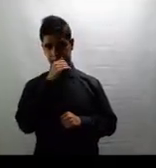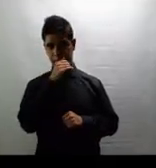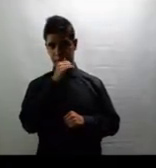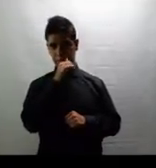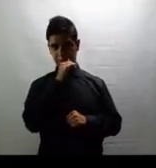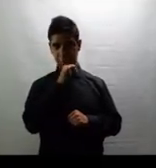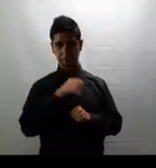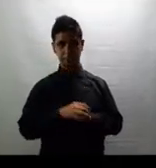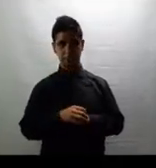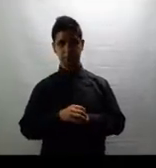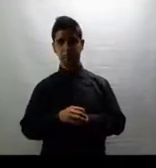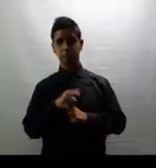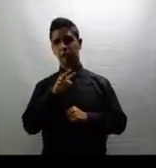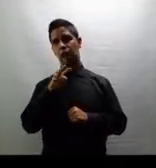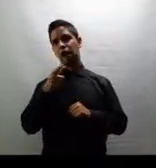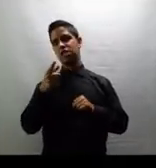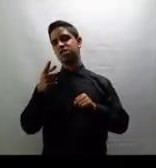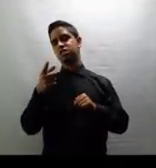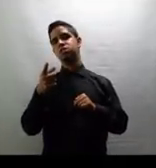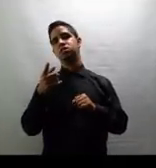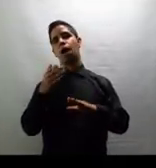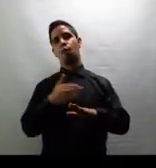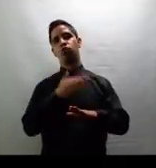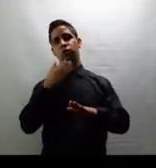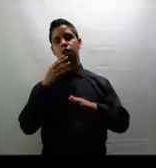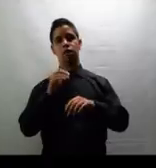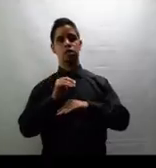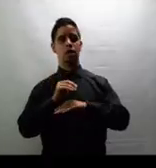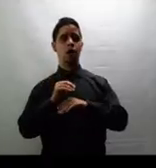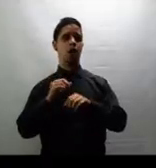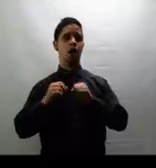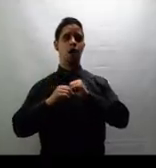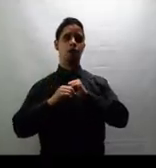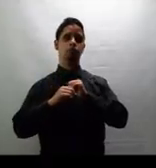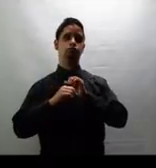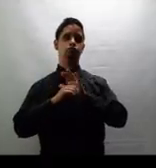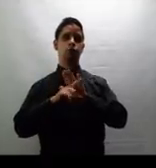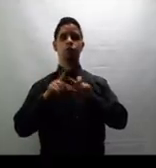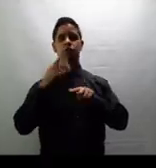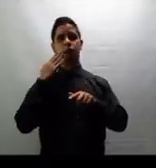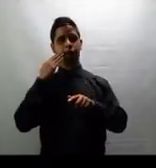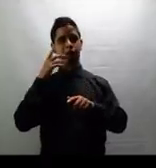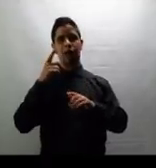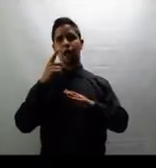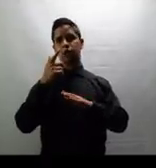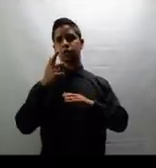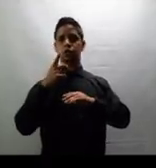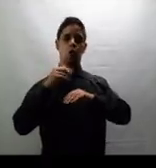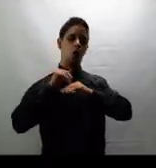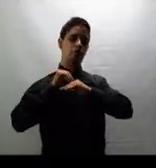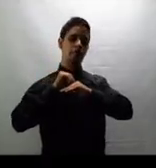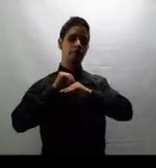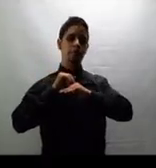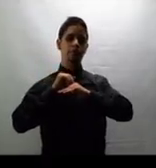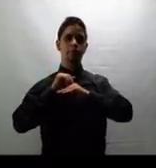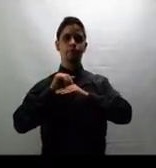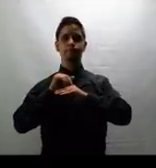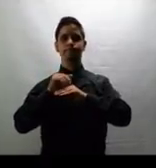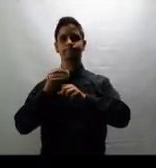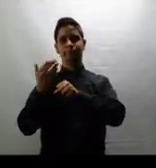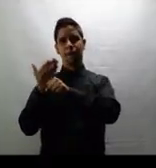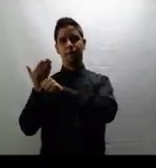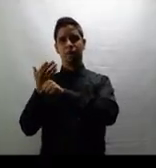de promoción fue el de los despidos de la ley 7 cuando votaron muchísimos empleados